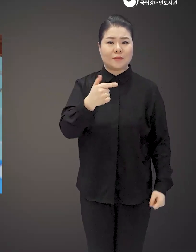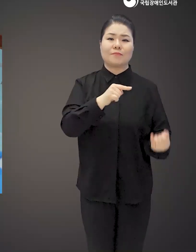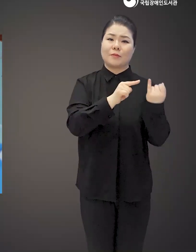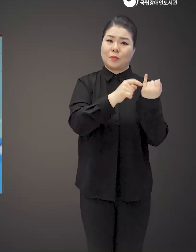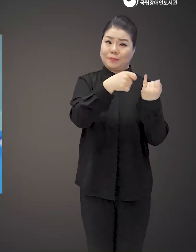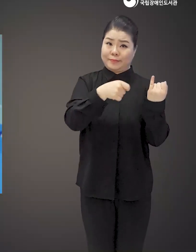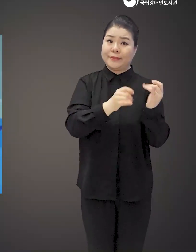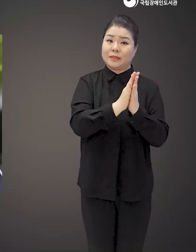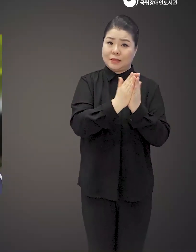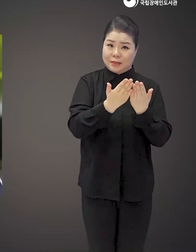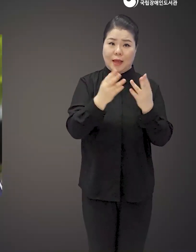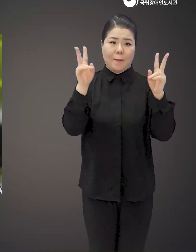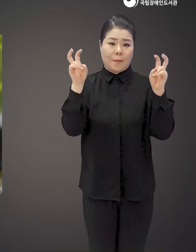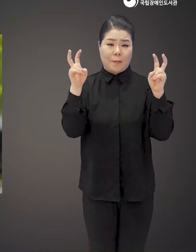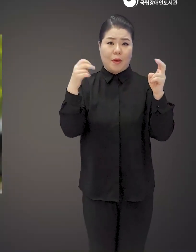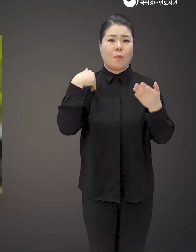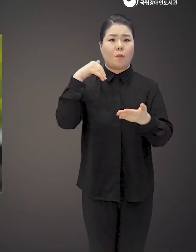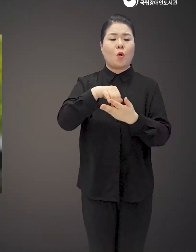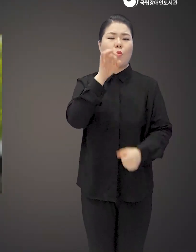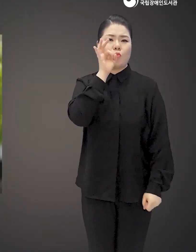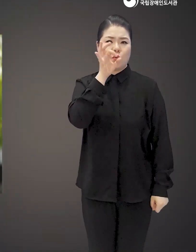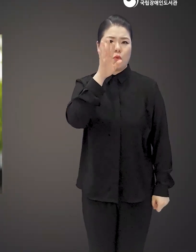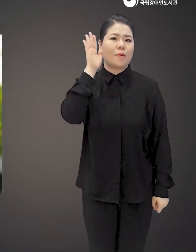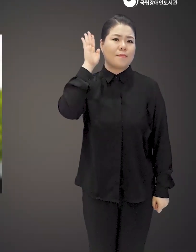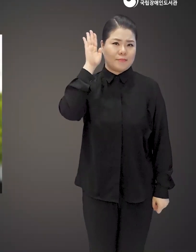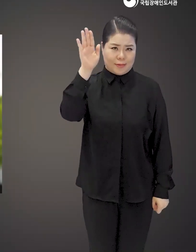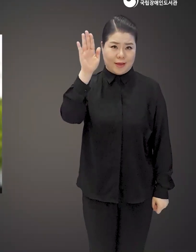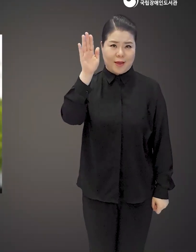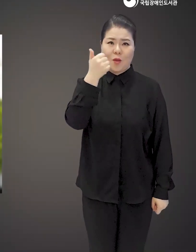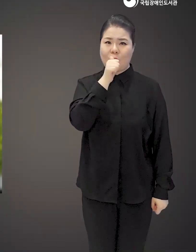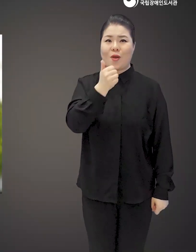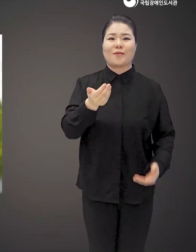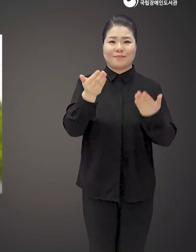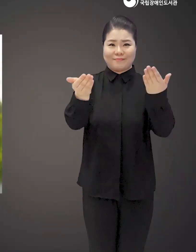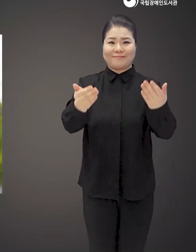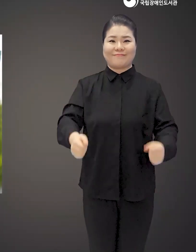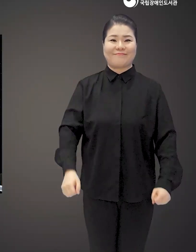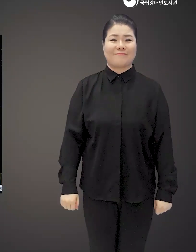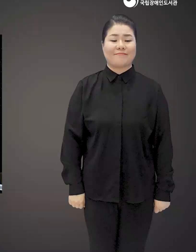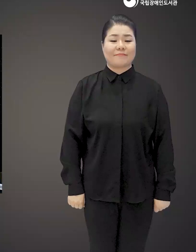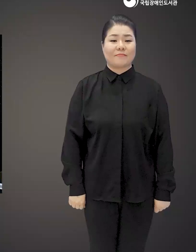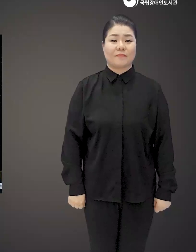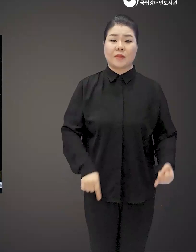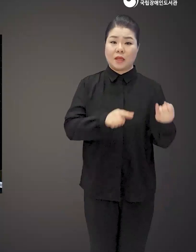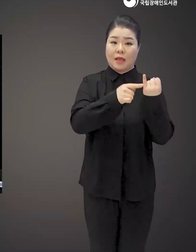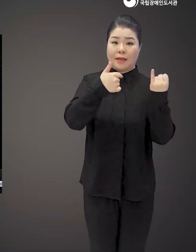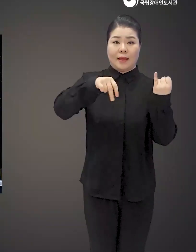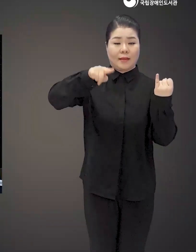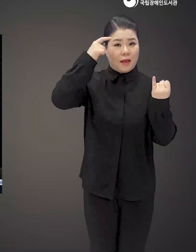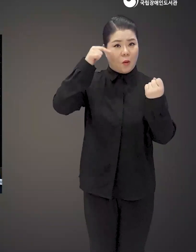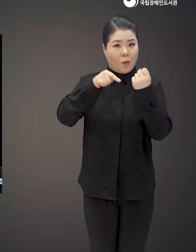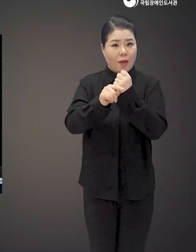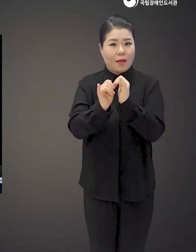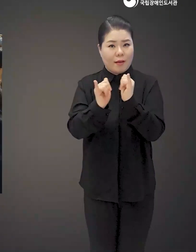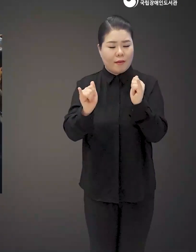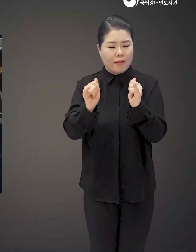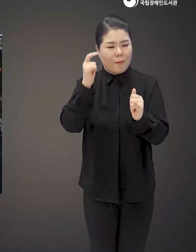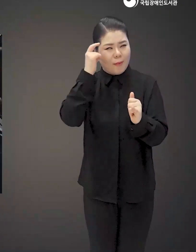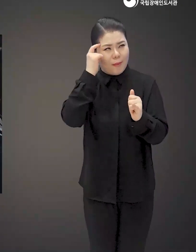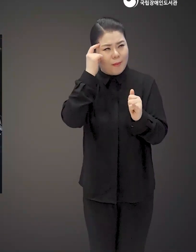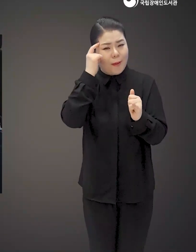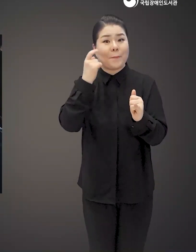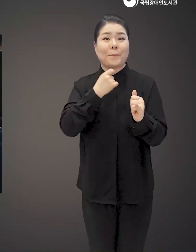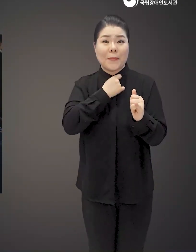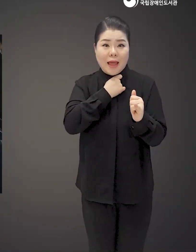신방실의 책 되돌릴 수 없는 미래를 소개합니다. 그녀는 나사 과학자를 꿈꾸다가